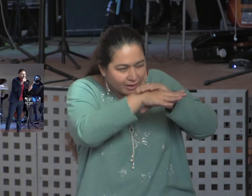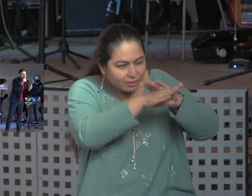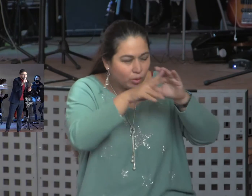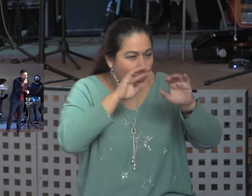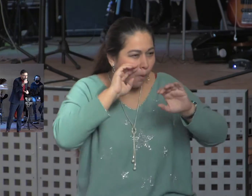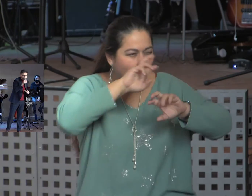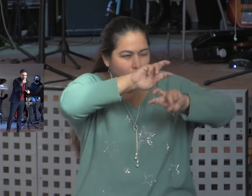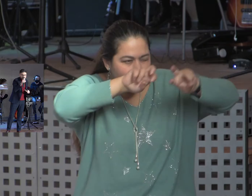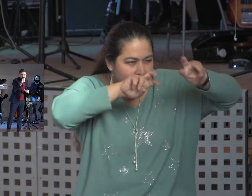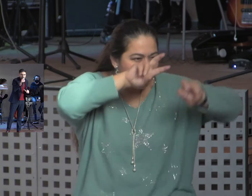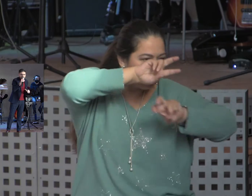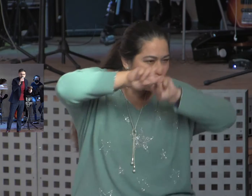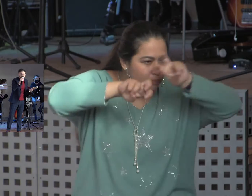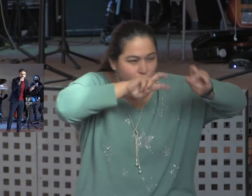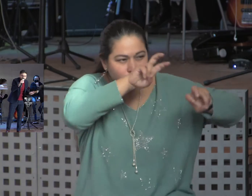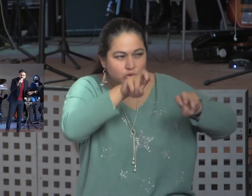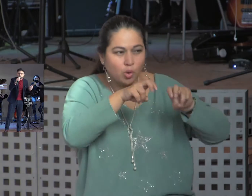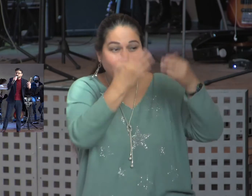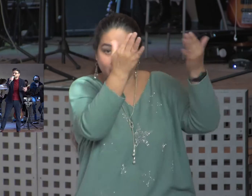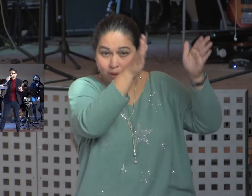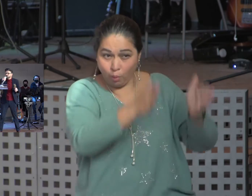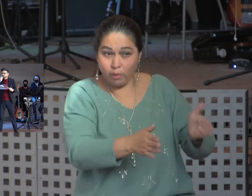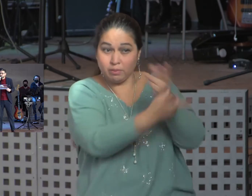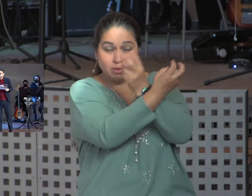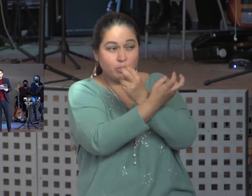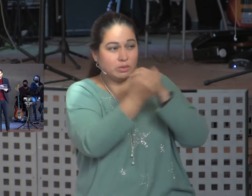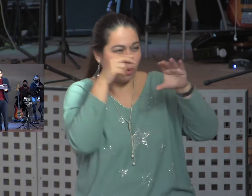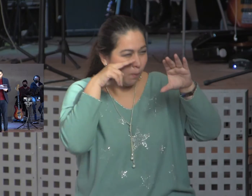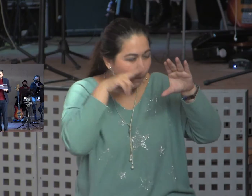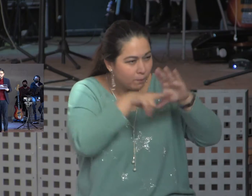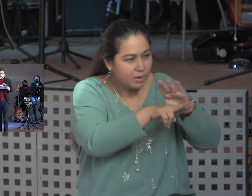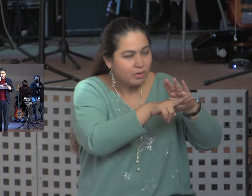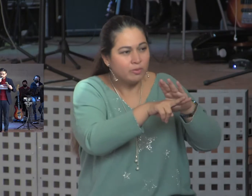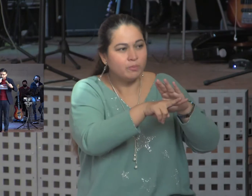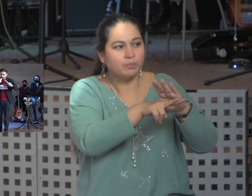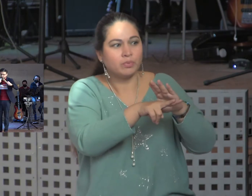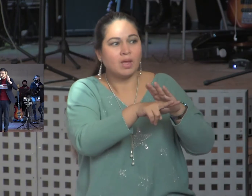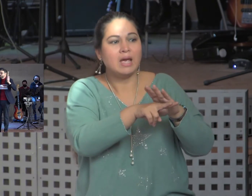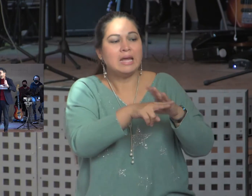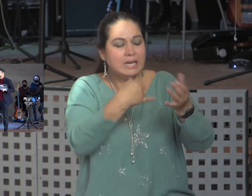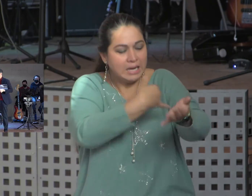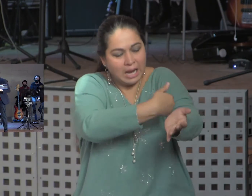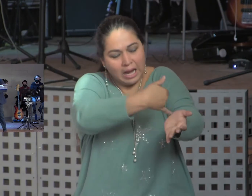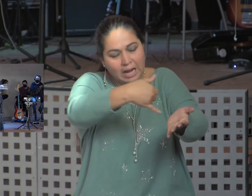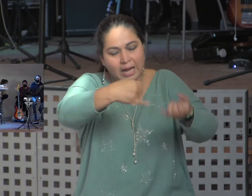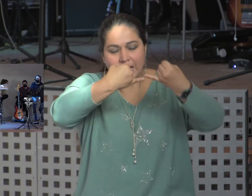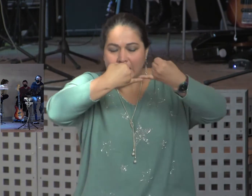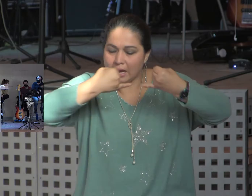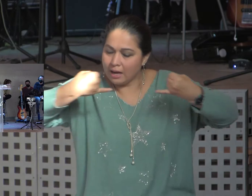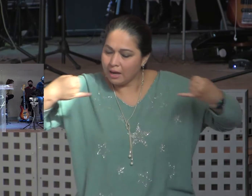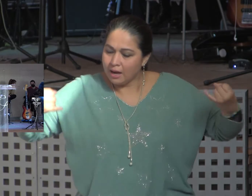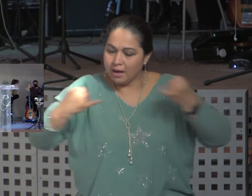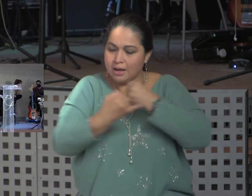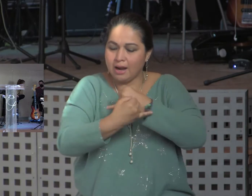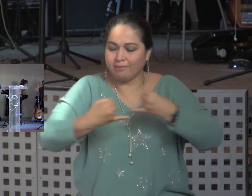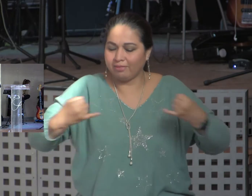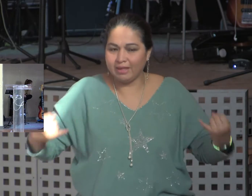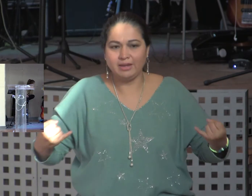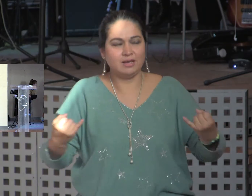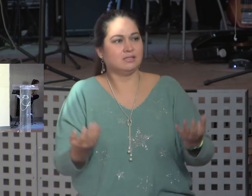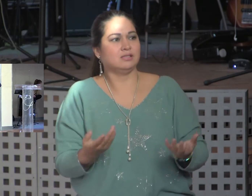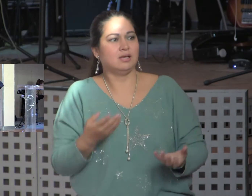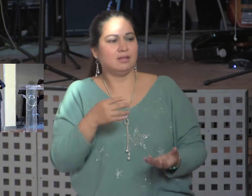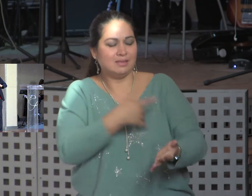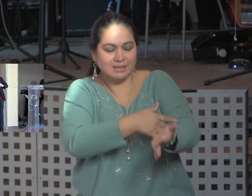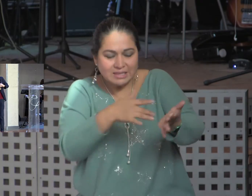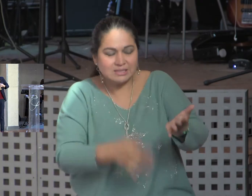vasos linfáticos. Por eso el hueso es un ser vivo. Pero eso sí, el hueso unido